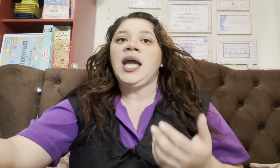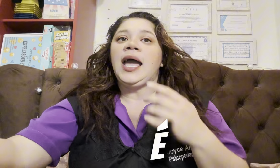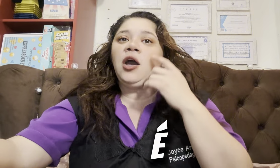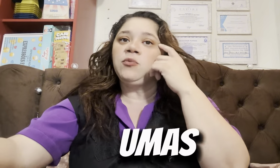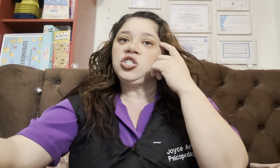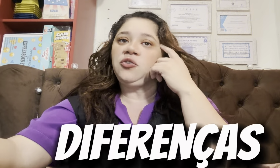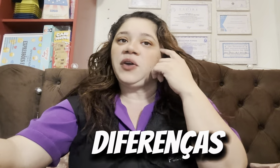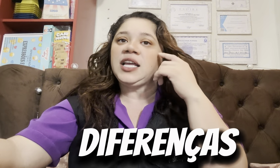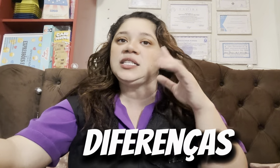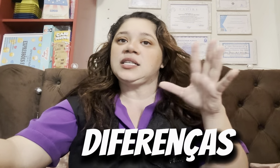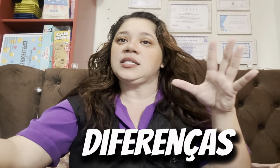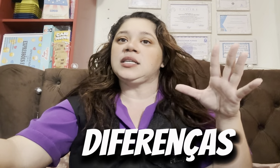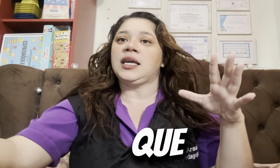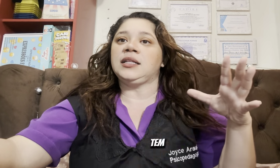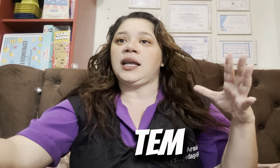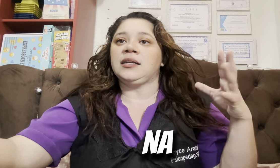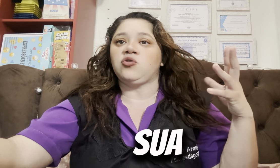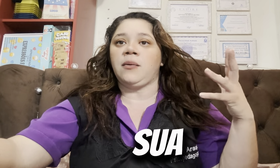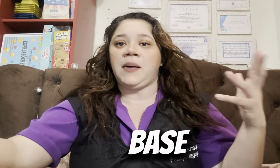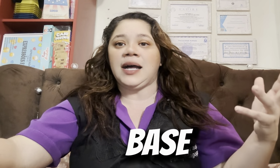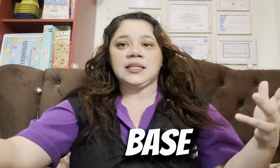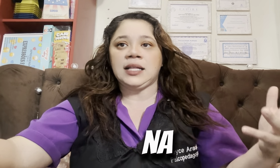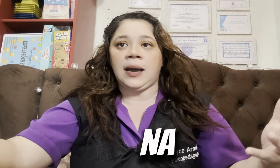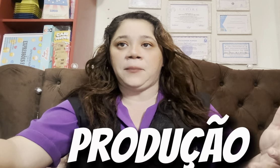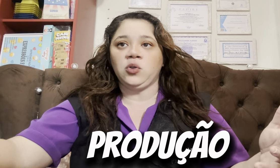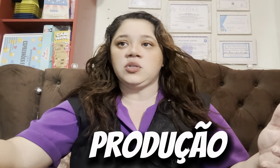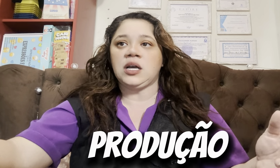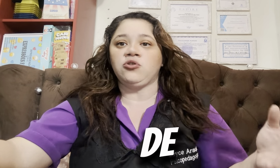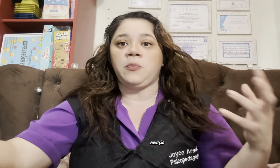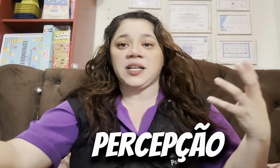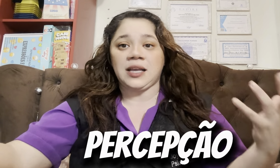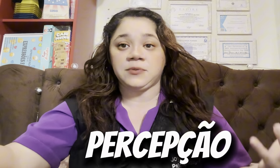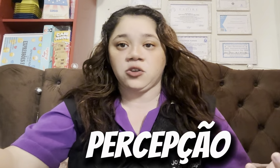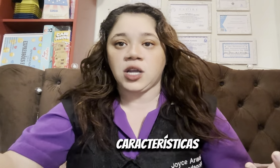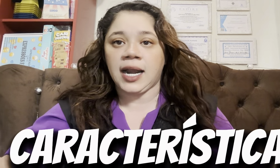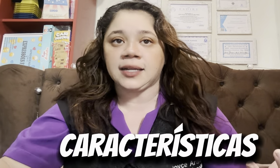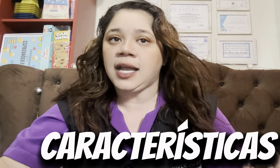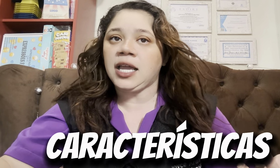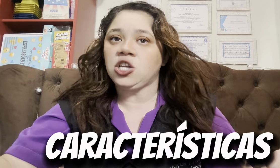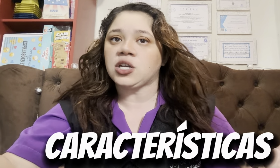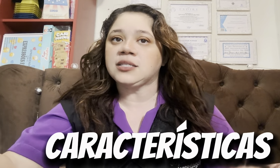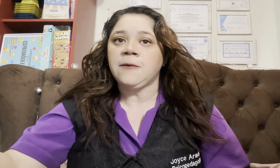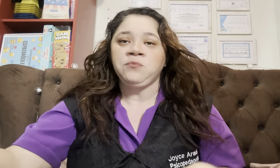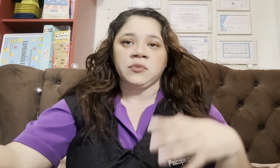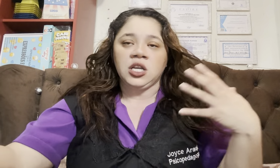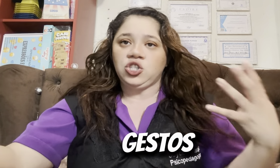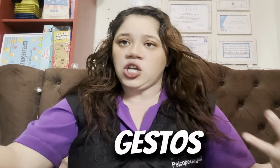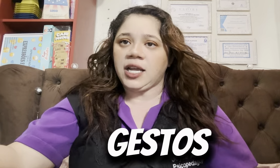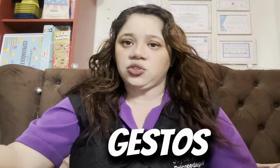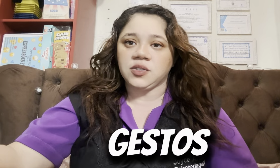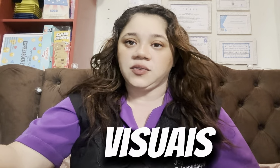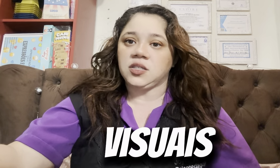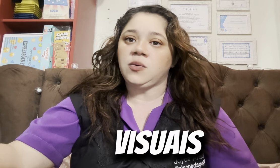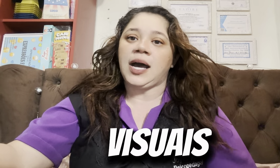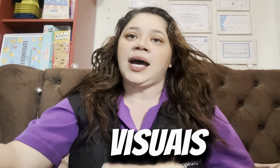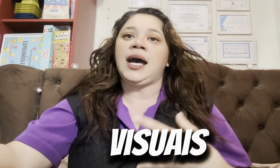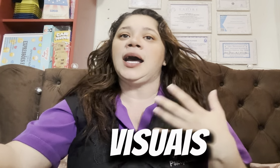É umas diferenças que tem a sua base na produção de percepção de características, gestos